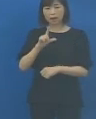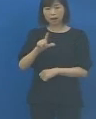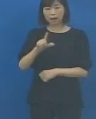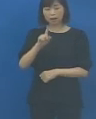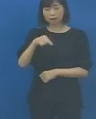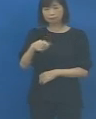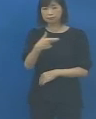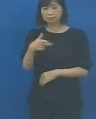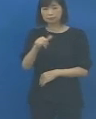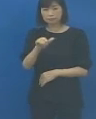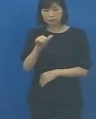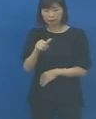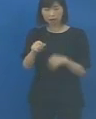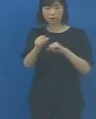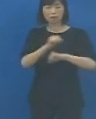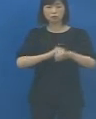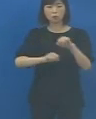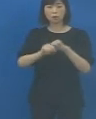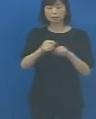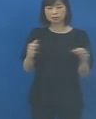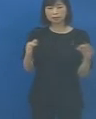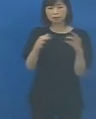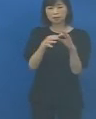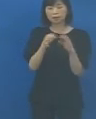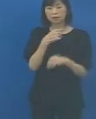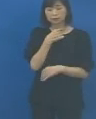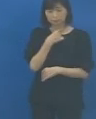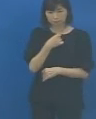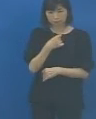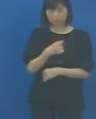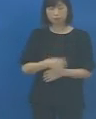ていきたいと考えております。